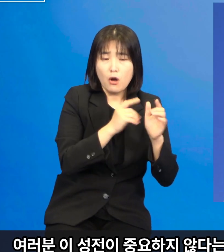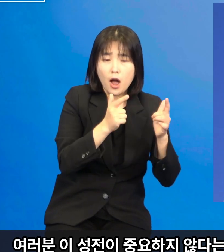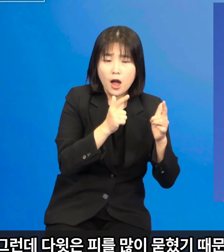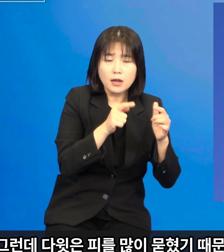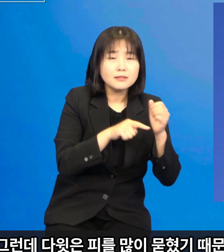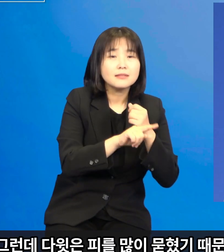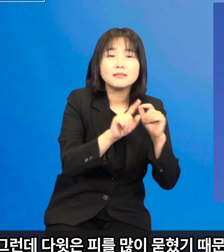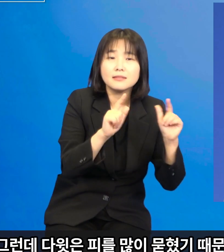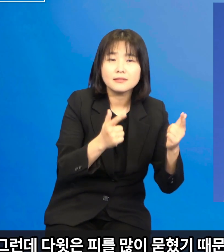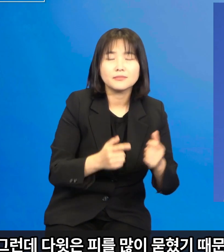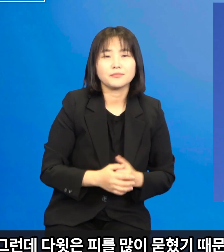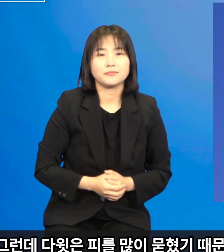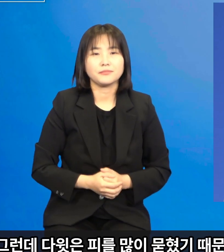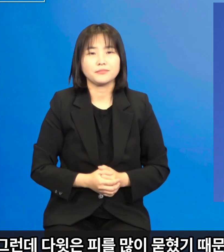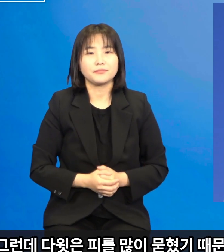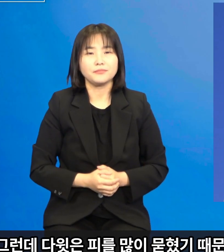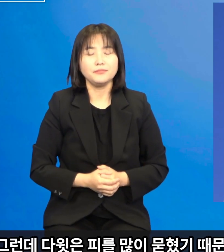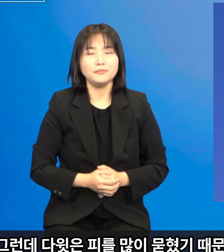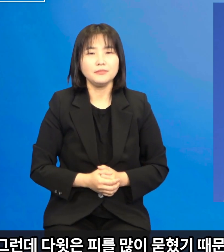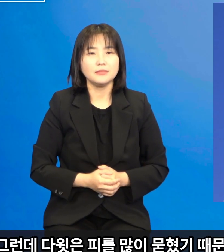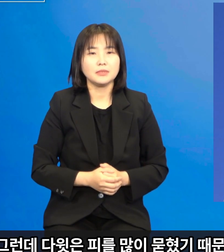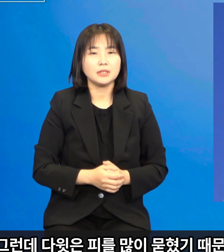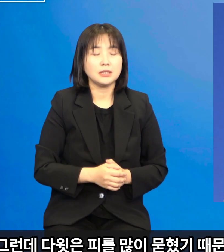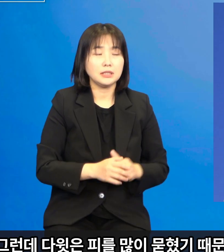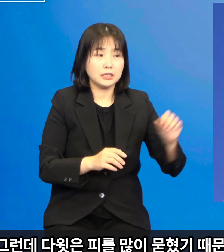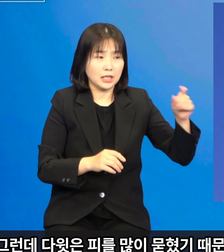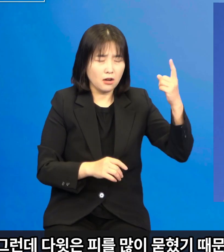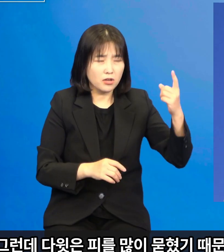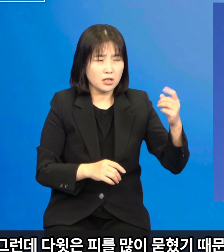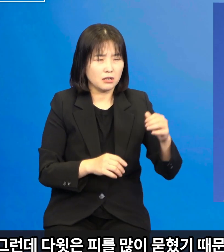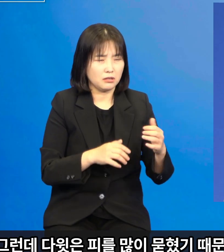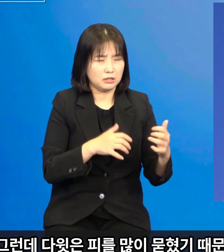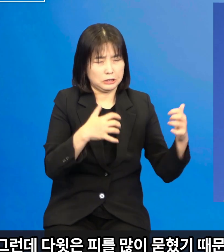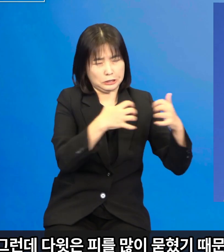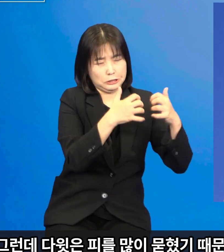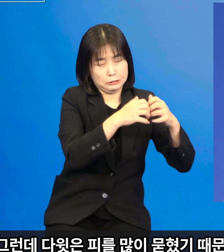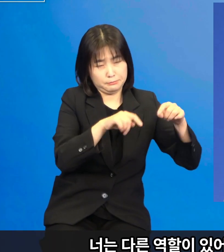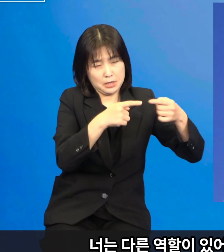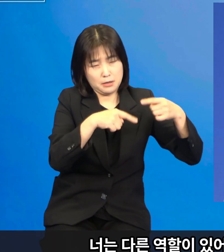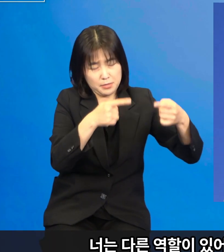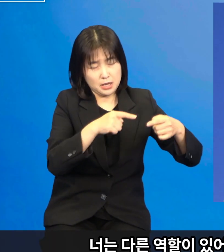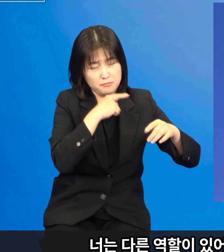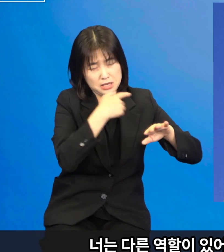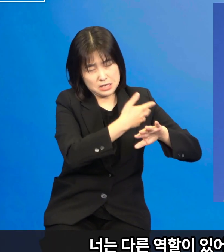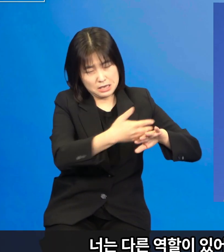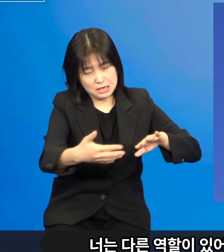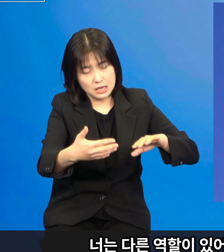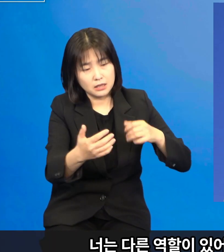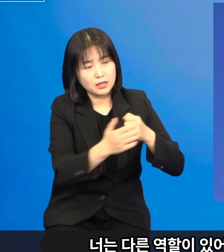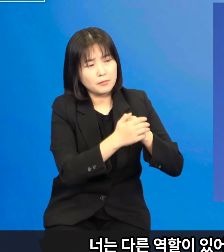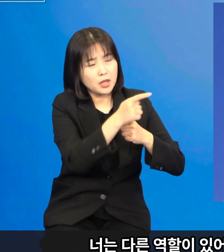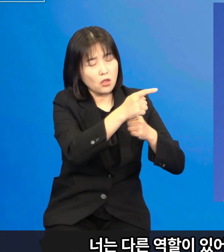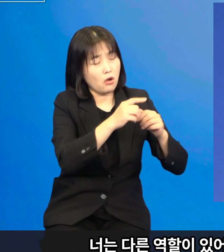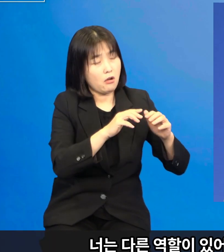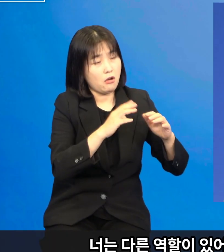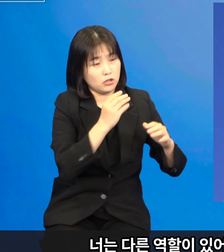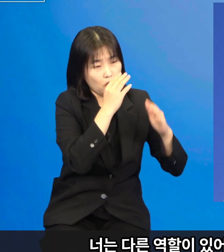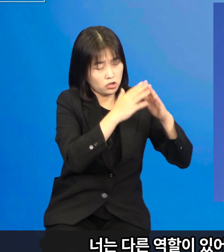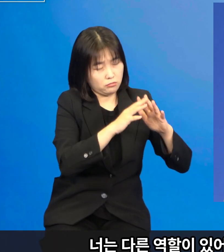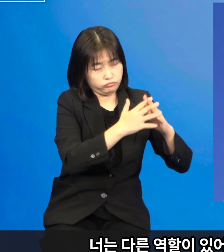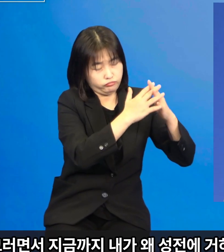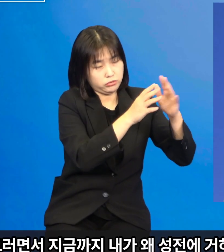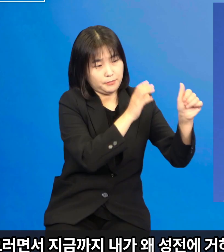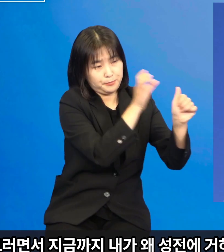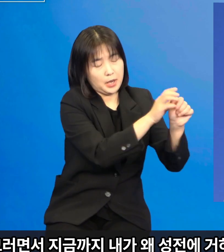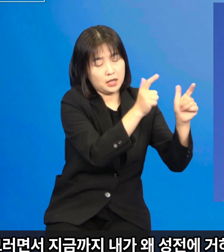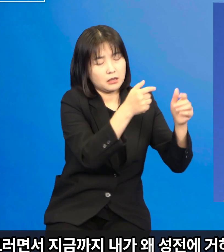짓게 하십니다. 그런데 다윗은 피를 많이 묻혔기 때문에 너가 아니라 너의 아들이 지을 거야. 너는 다른 역할이 있어 라고 말씀하시는